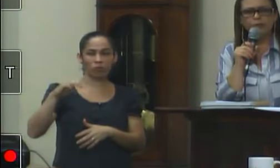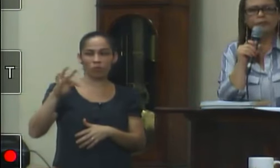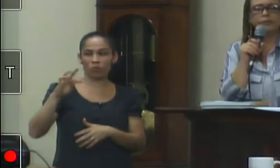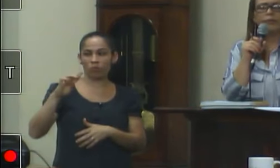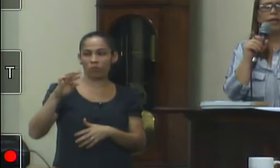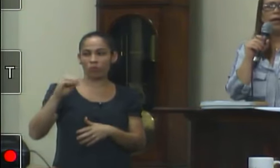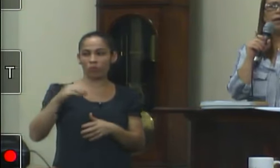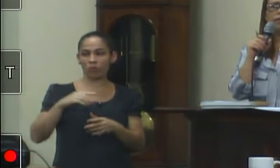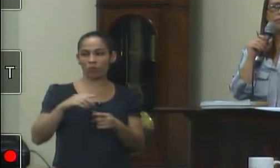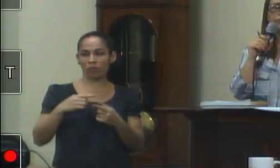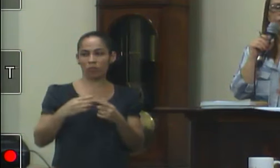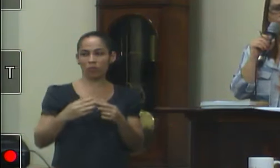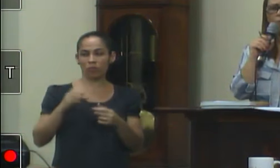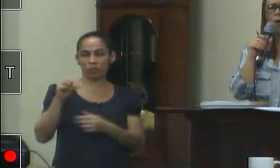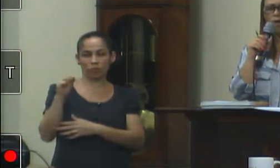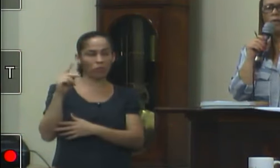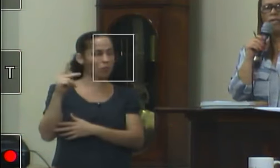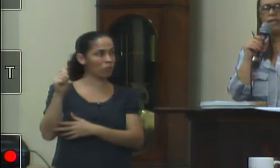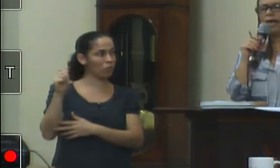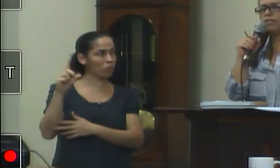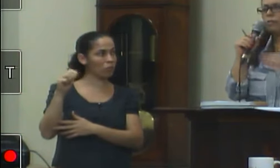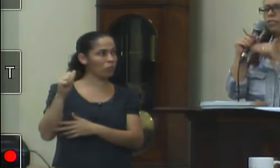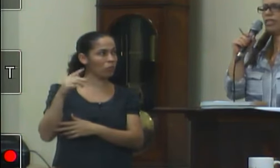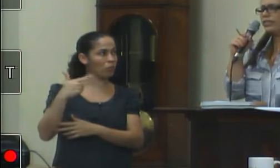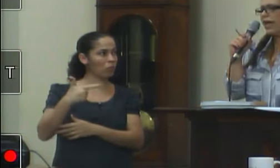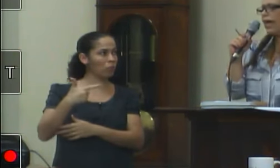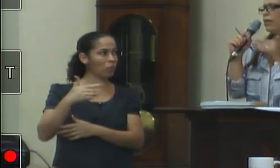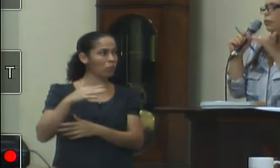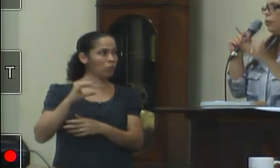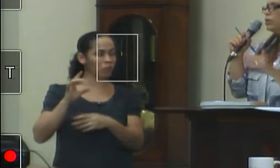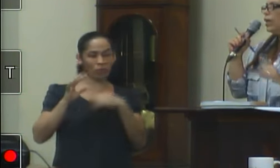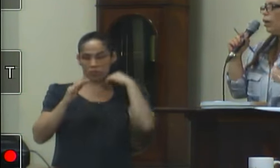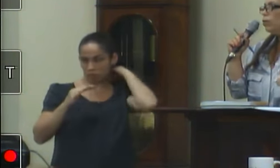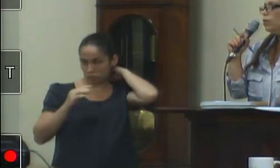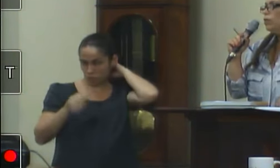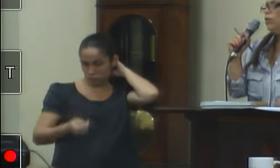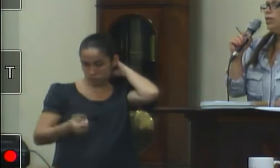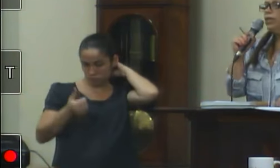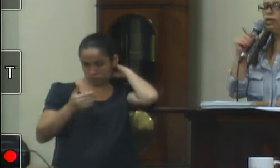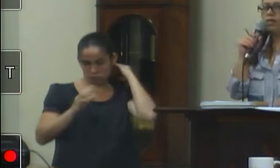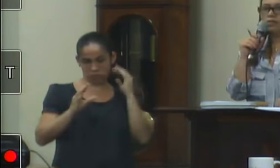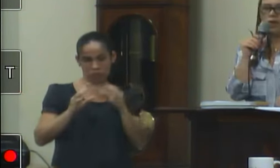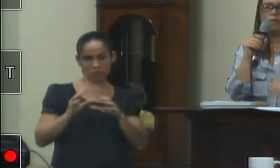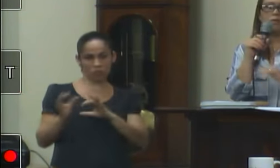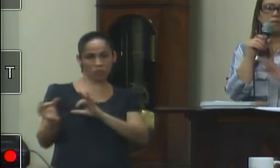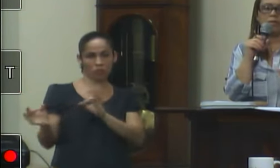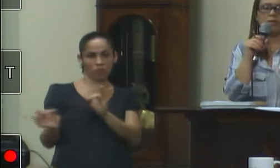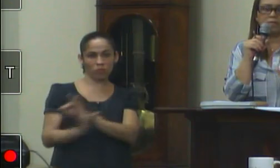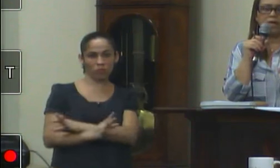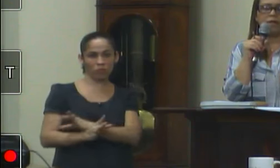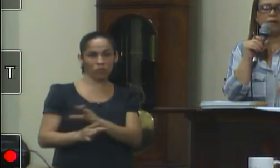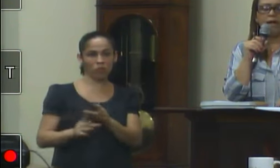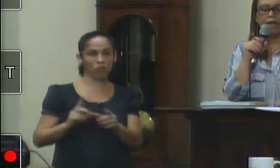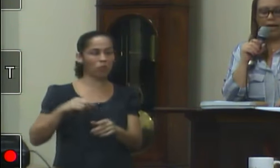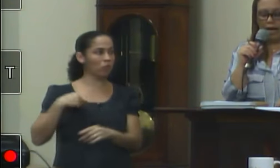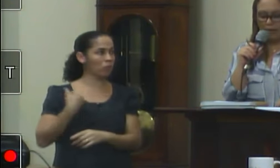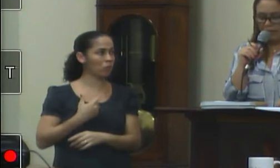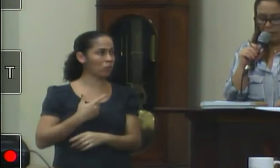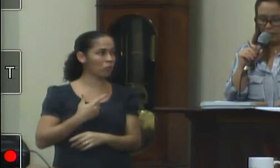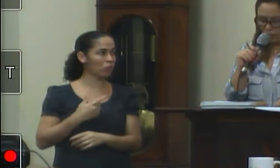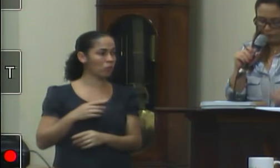pronto, falta pouca coisa lá, somente a tela, o portão, e nós vamos, se Deus quiser, inaugurar